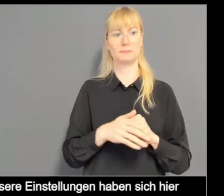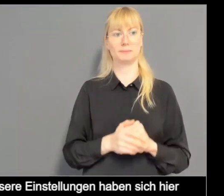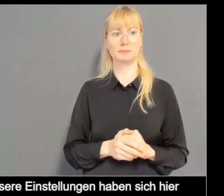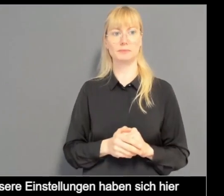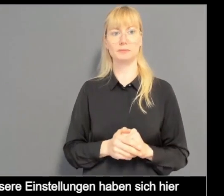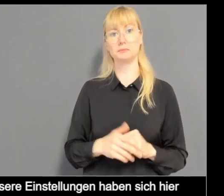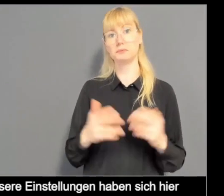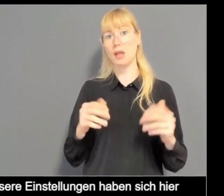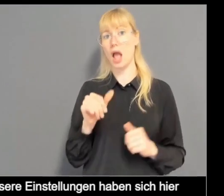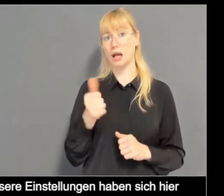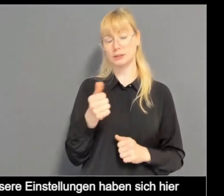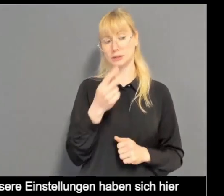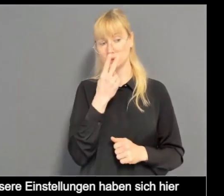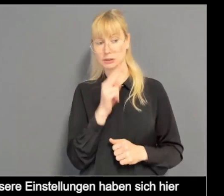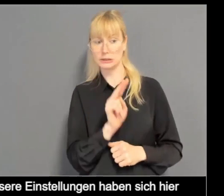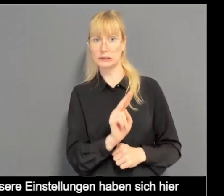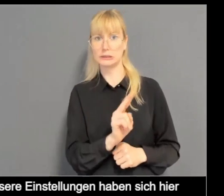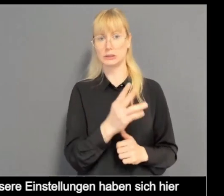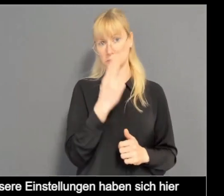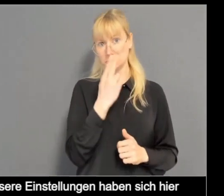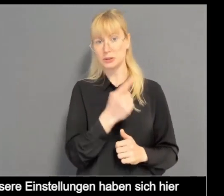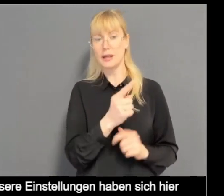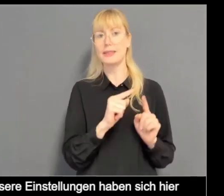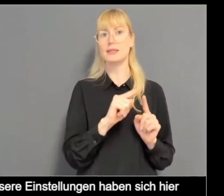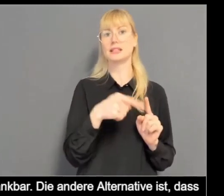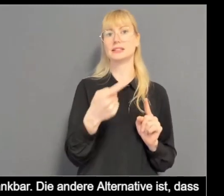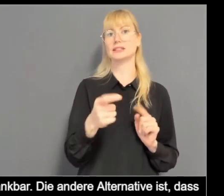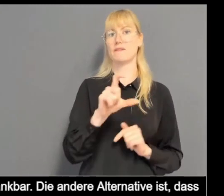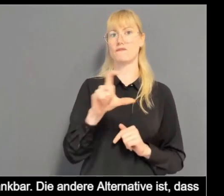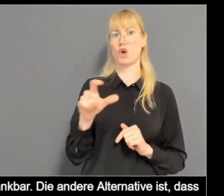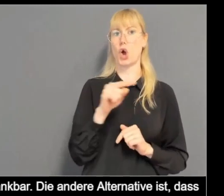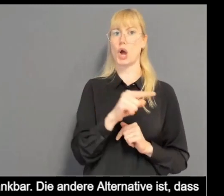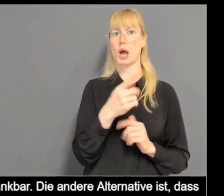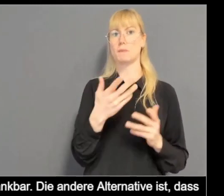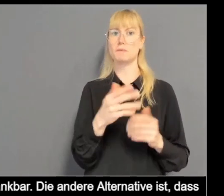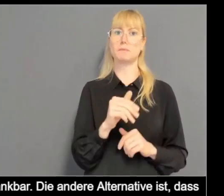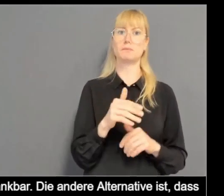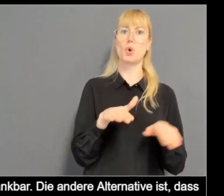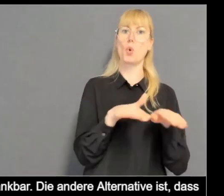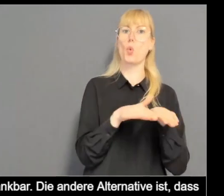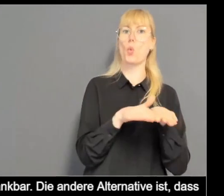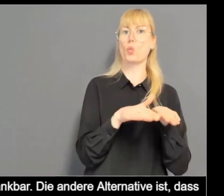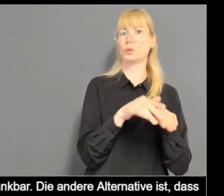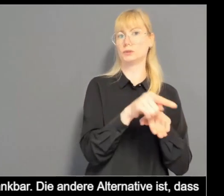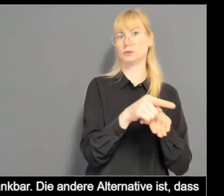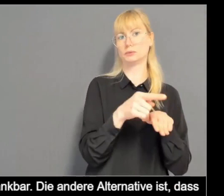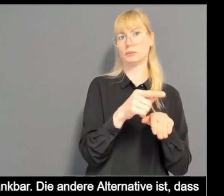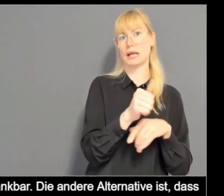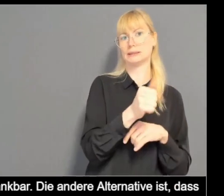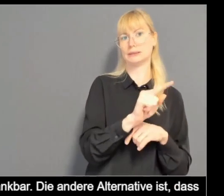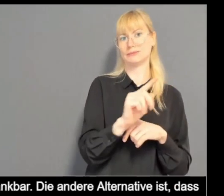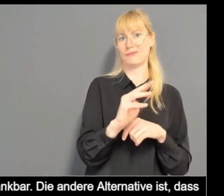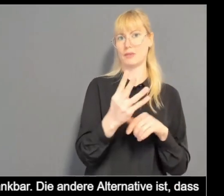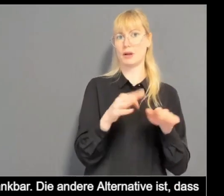was passiert denn jetzt in der nächsten Woche, wenn wir eben die Masken am Platz, im